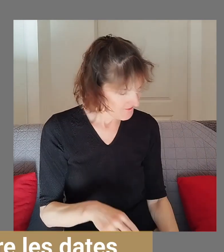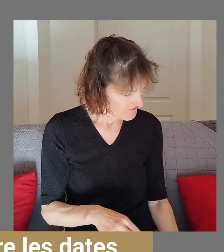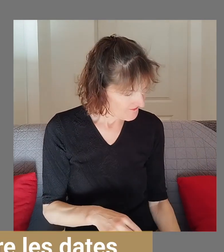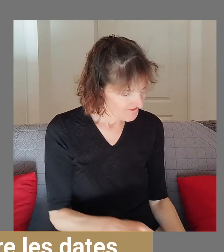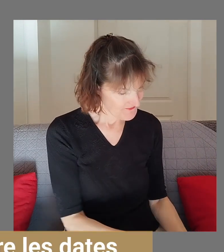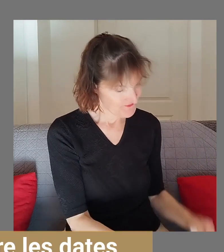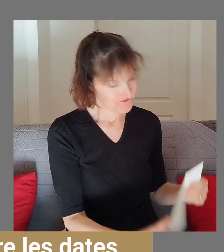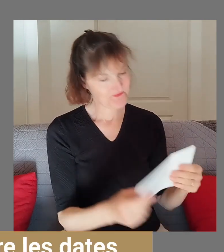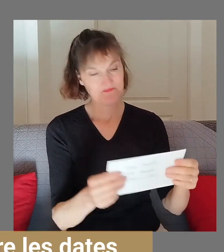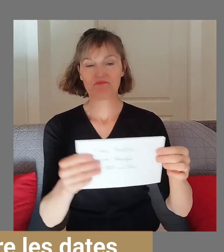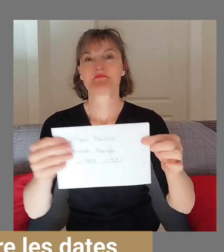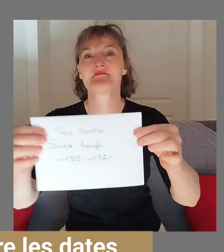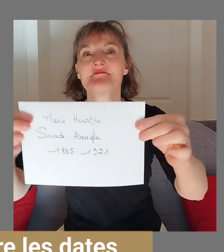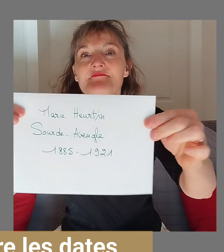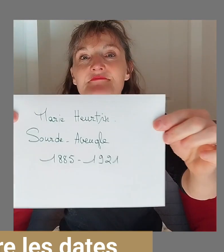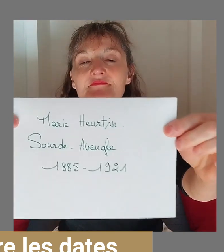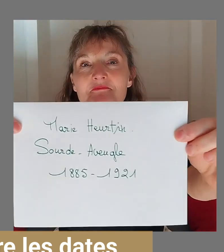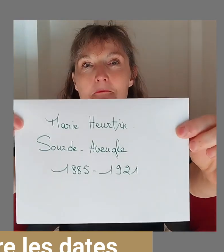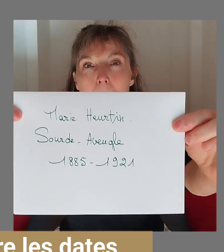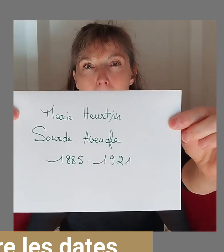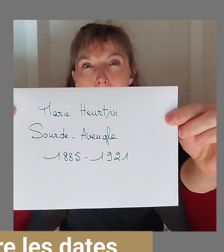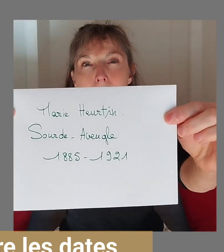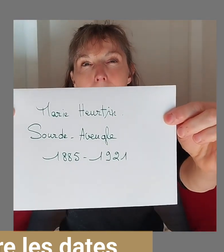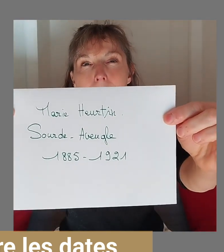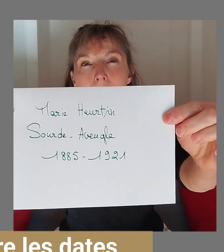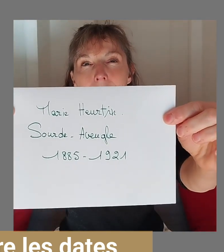Je vous montre les dates également. Donc